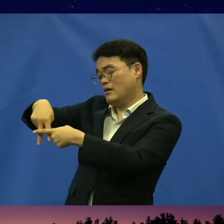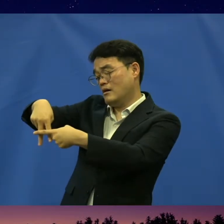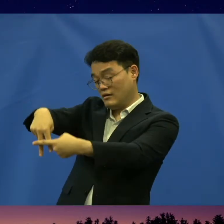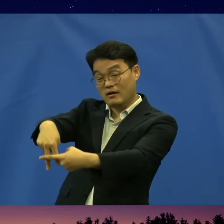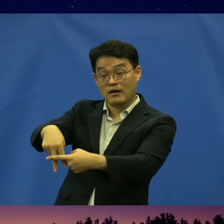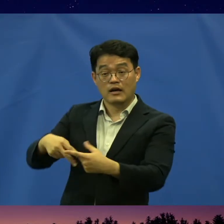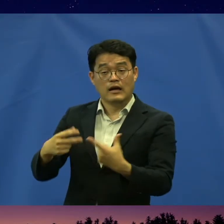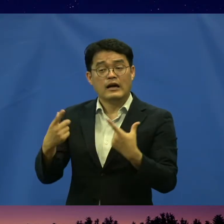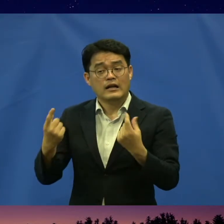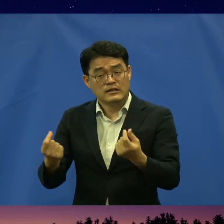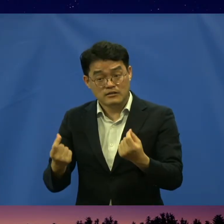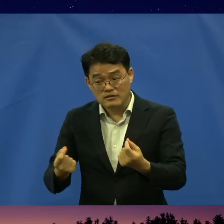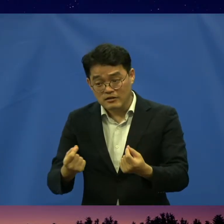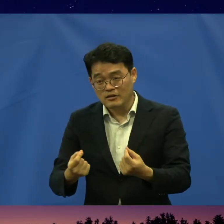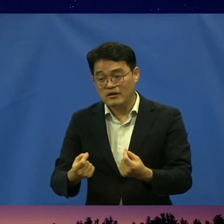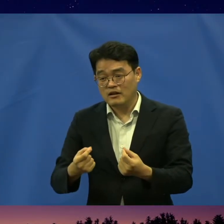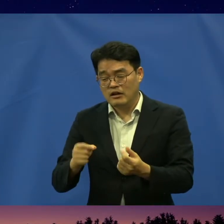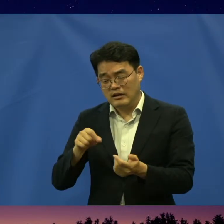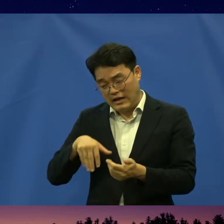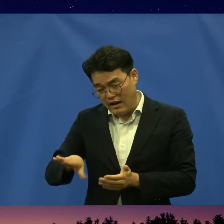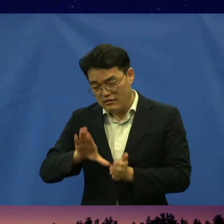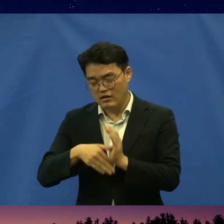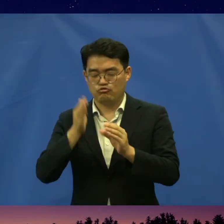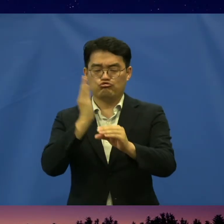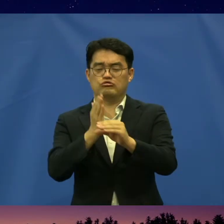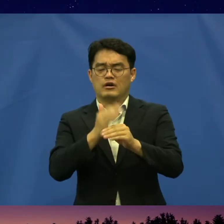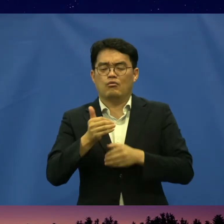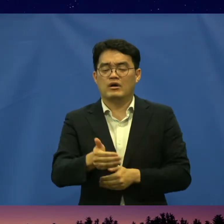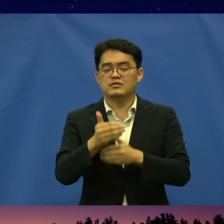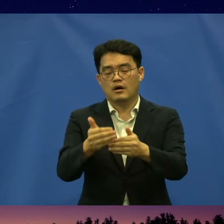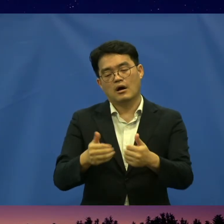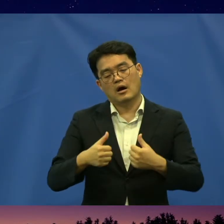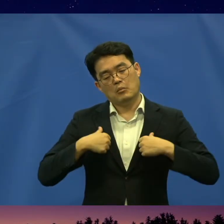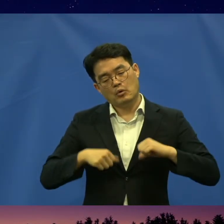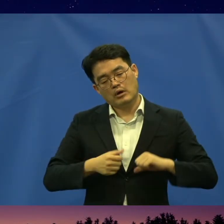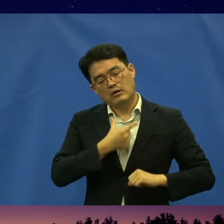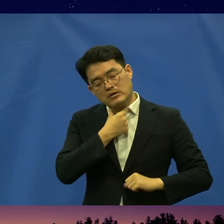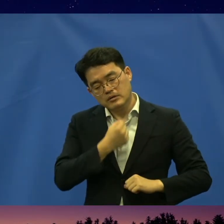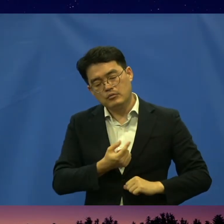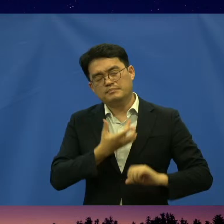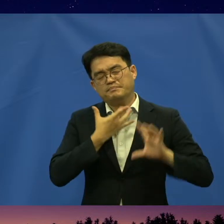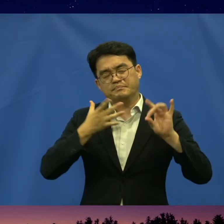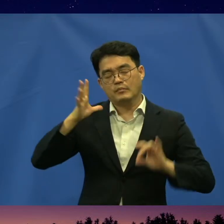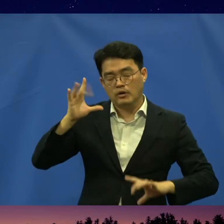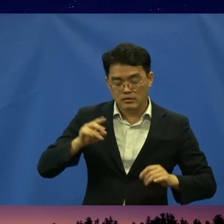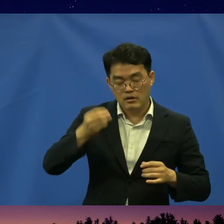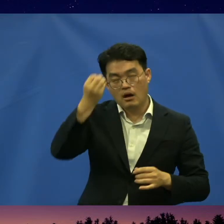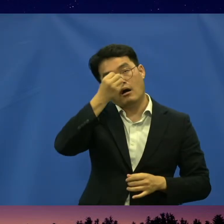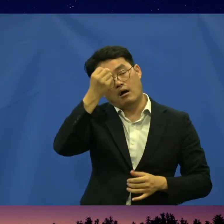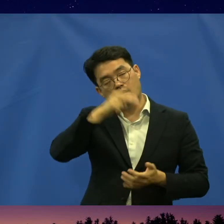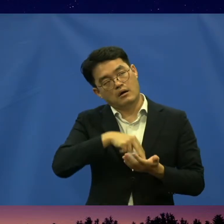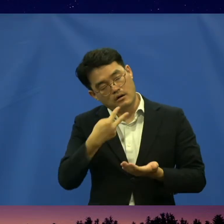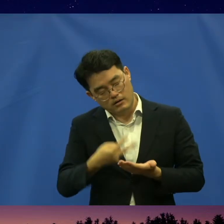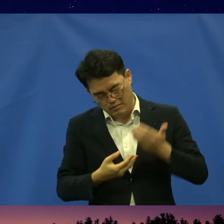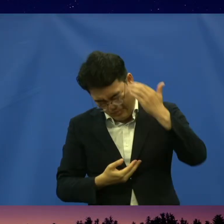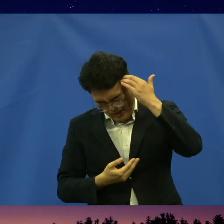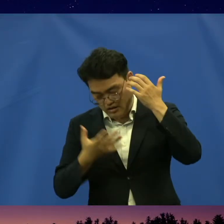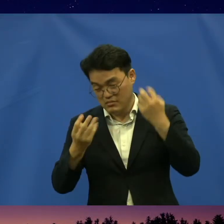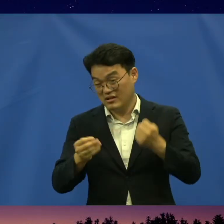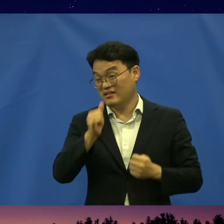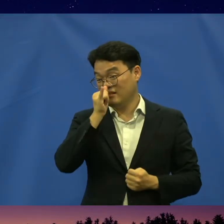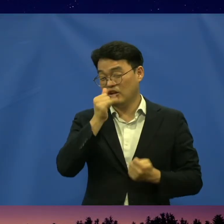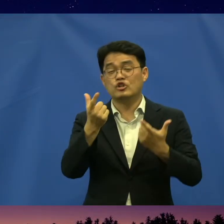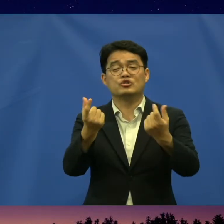거예요. 자, 오늘 느헤미야서는 우리가 잘 아는 것처럼 성벽 재건이라는 미션을 이제